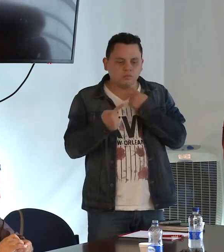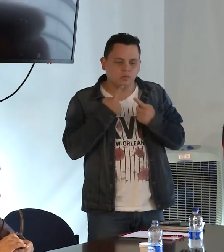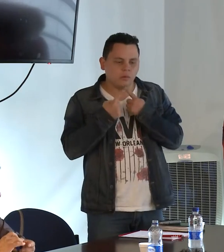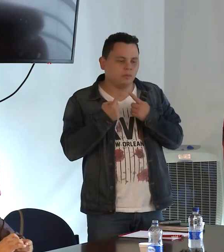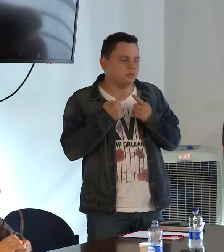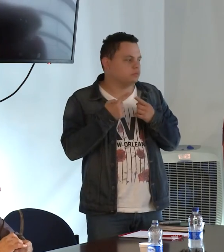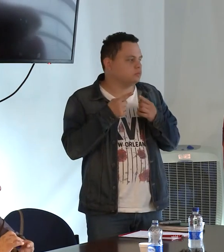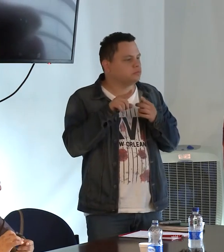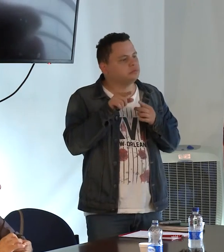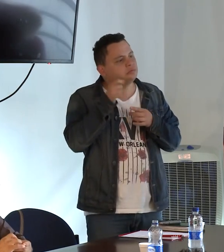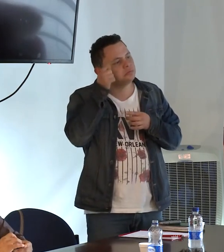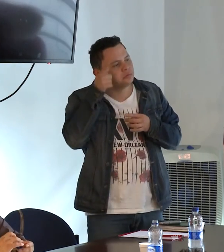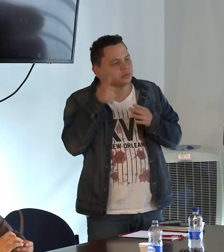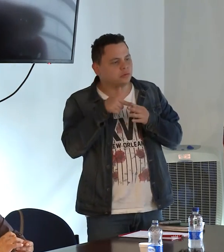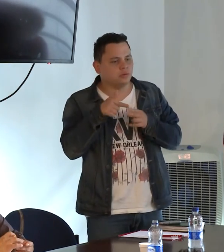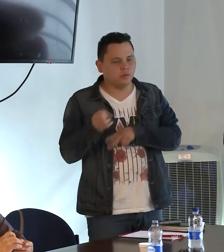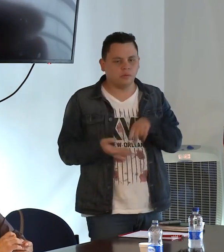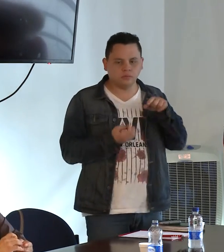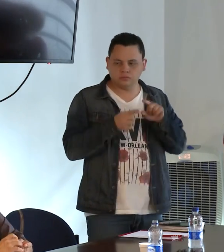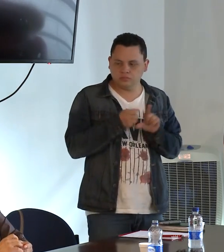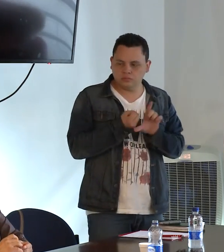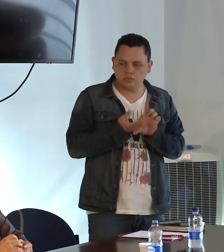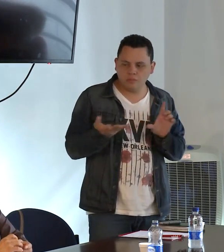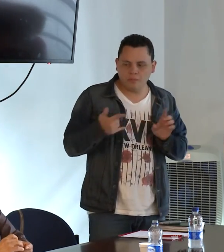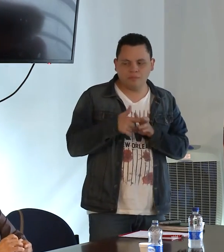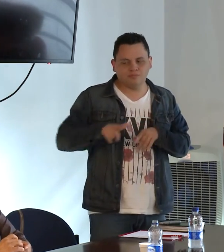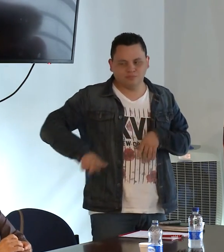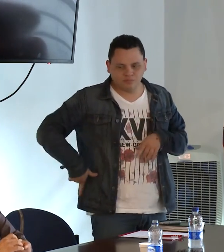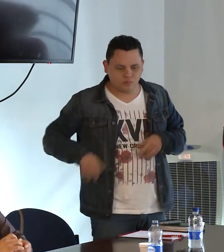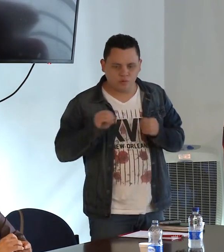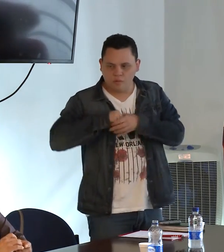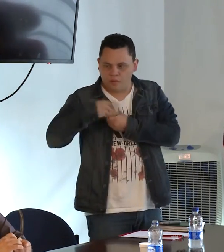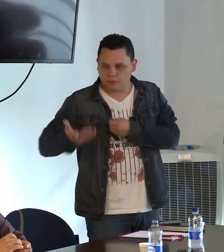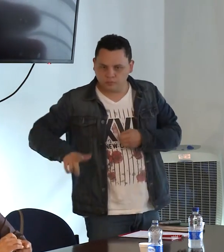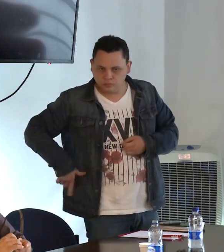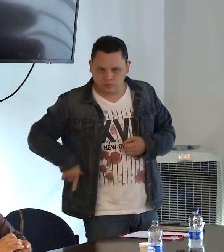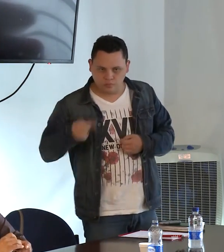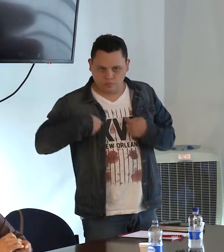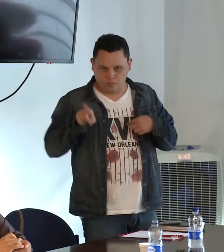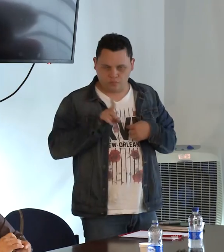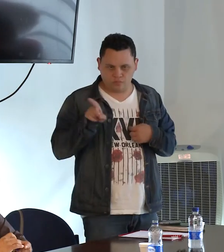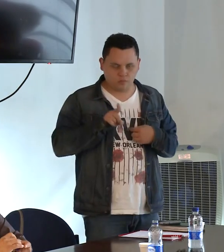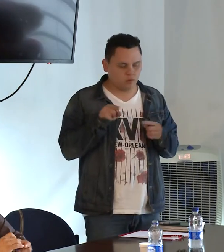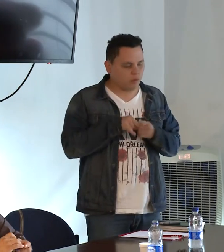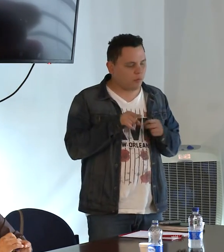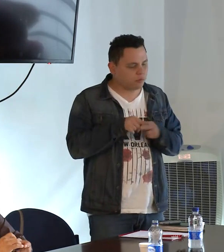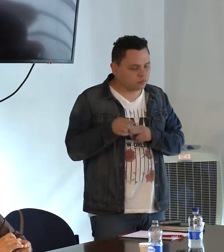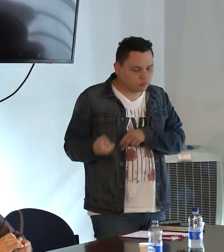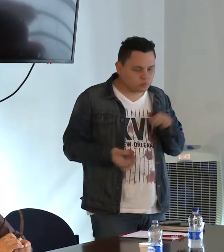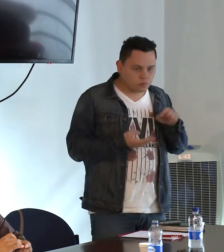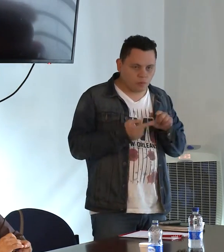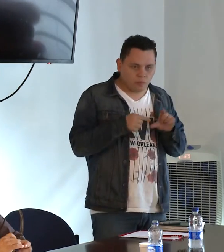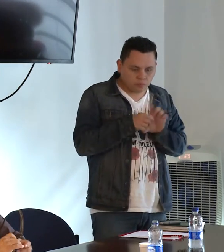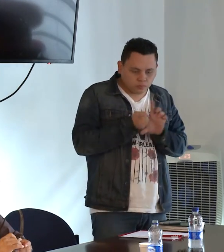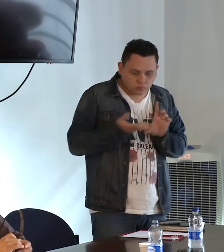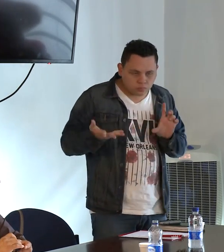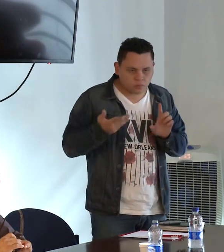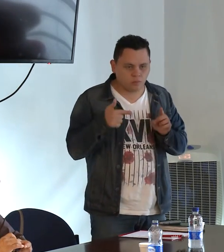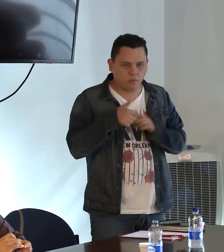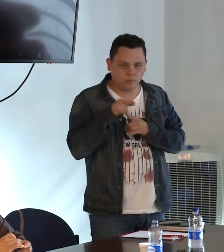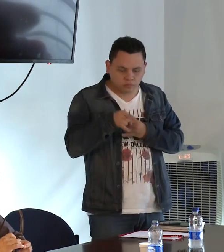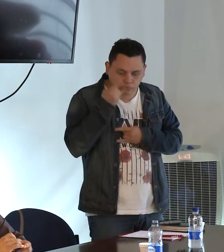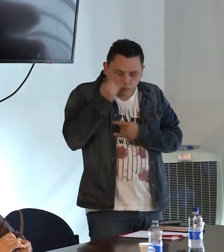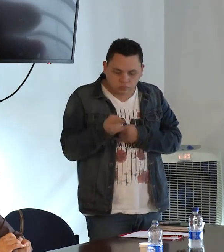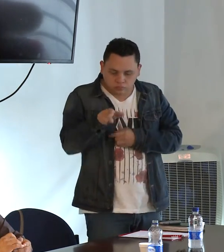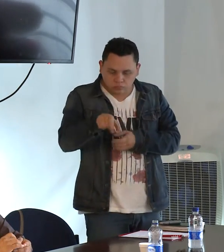que pudiera comprenderse de la educación popular que se hace en la escuela o fuera de la escuela, no, porque es que la educación popular es la propuesta desde los